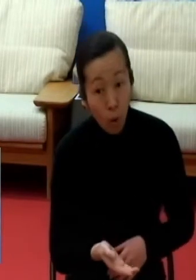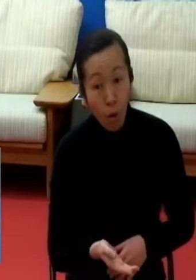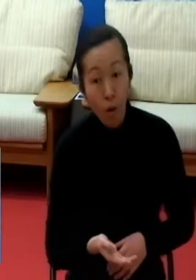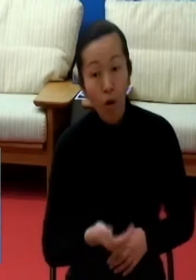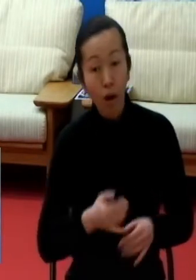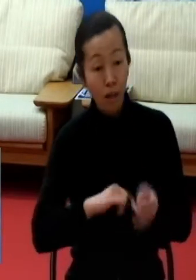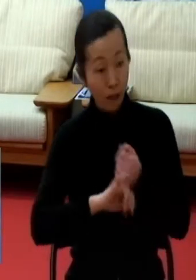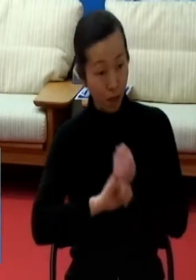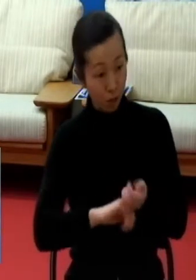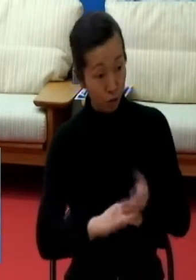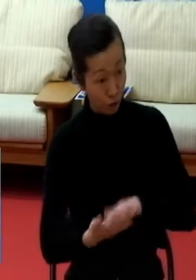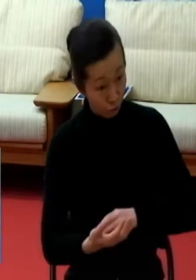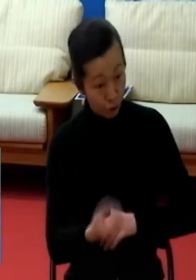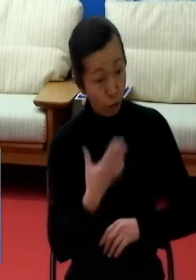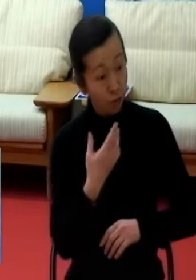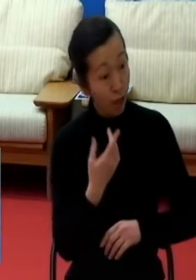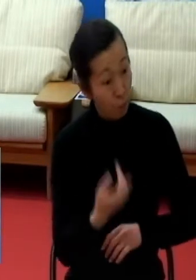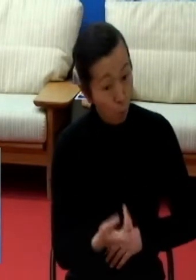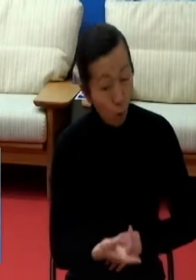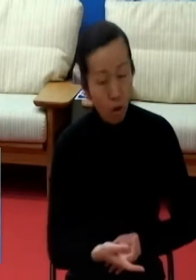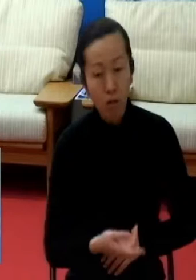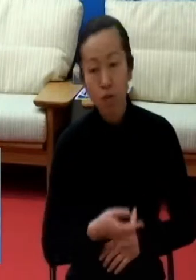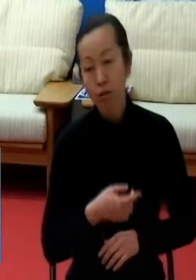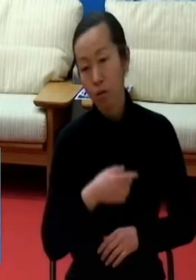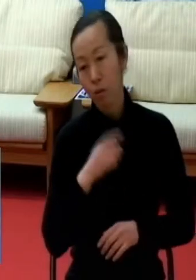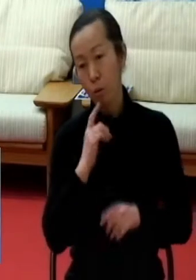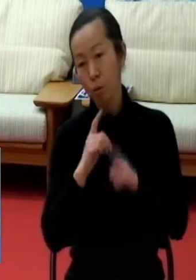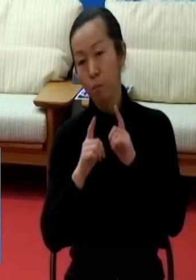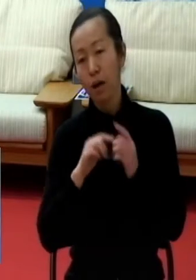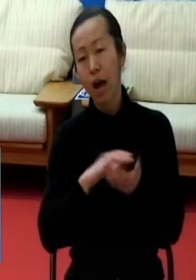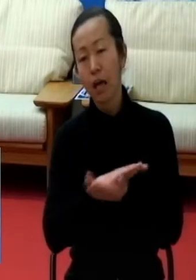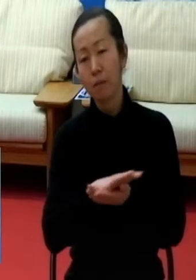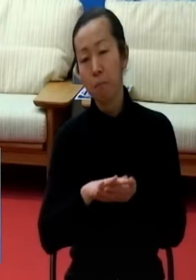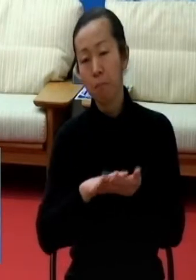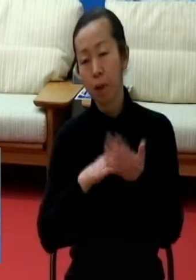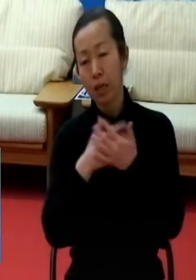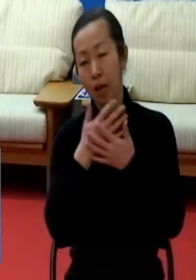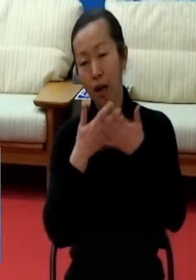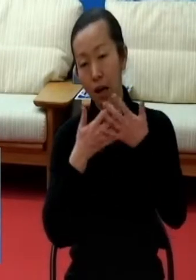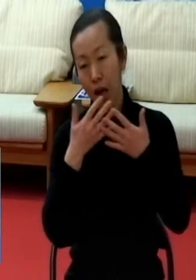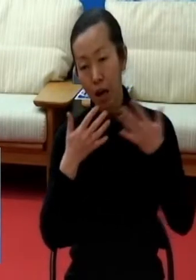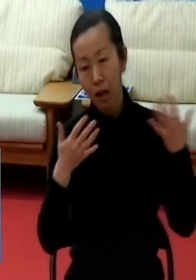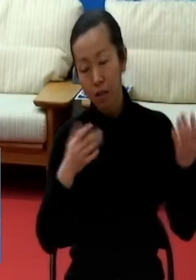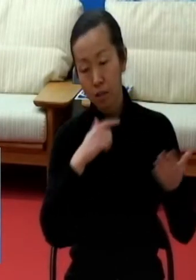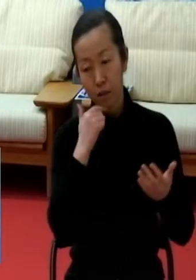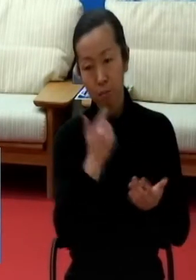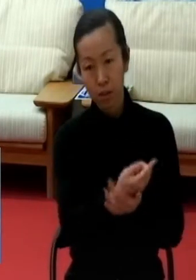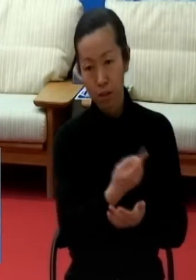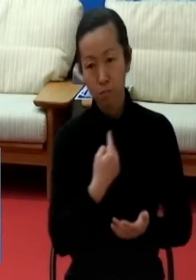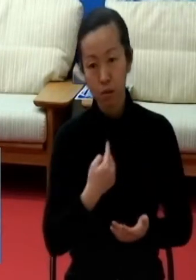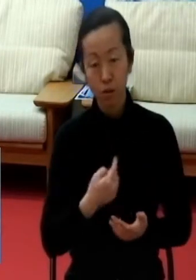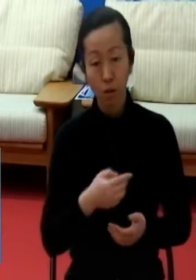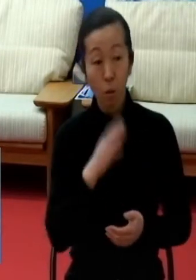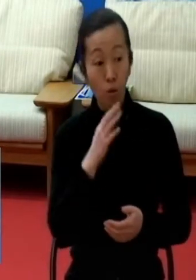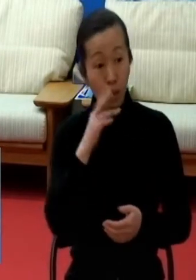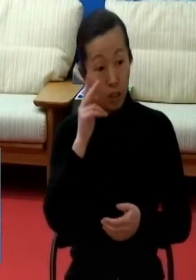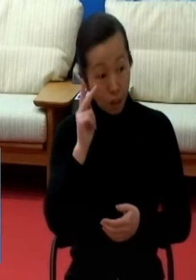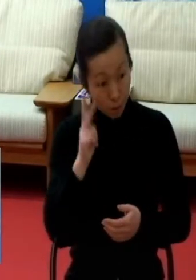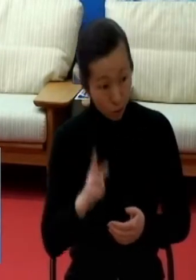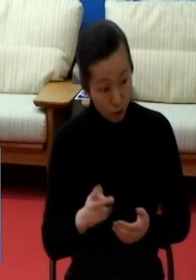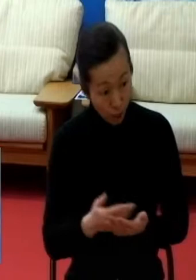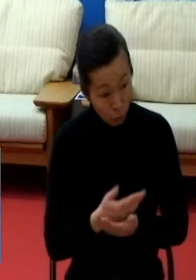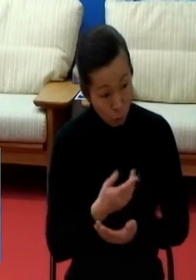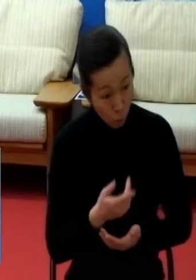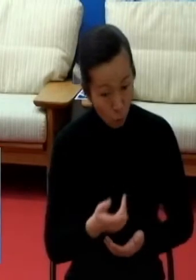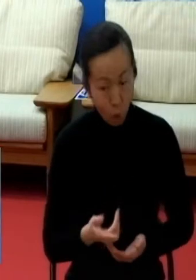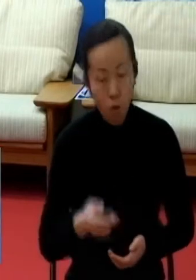と言われました。 예, 그렇게 속삭이는 거예요. そういうふうに言われました。 그럴 때 있잖아요. 이 마귀의